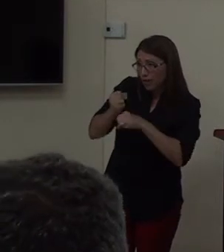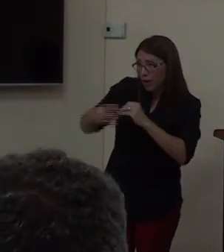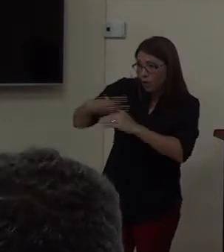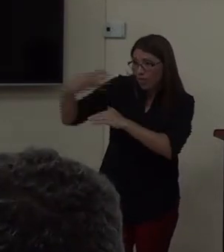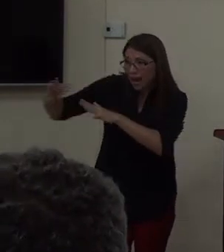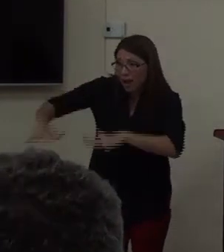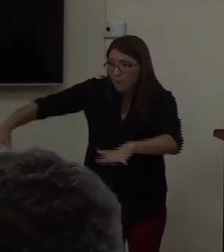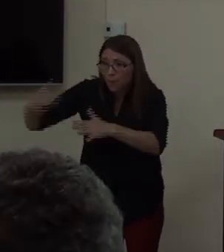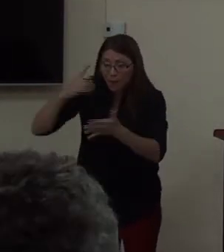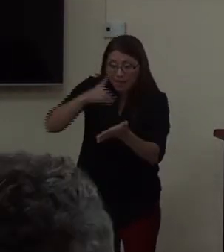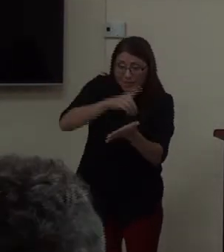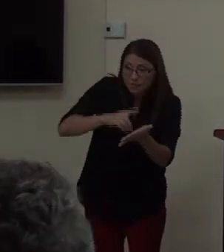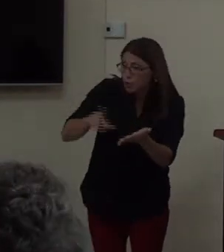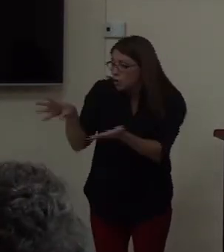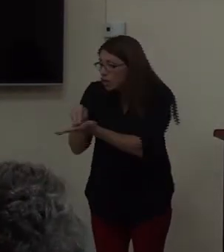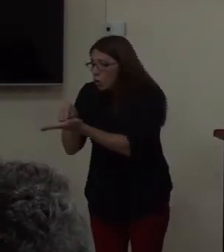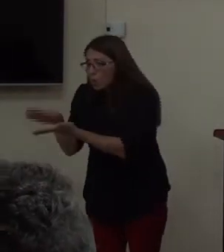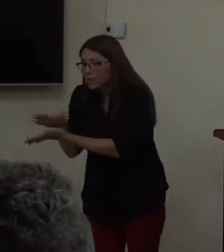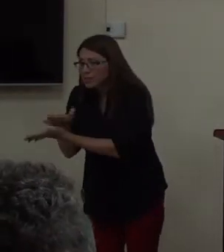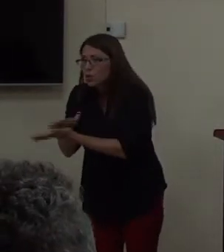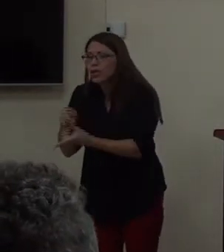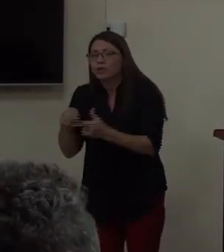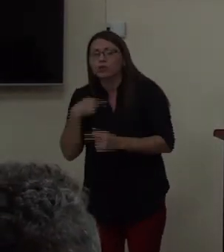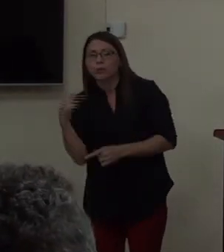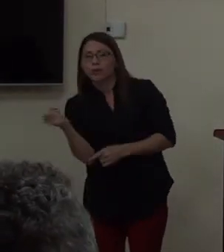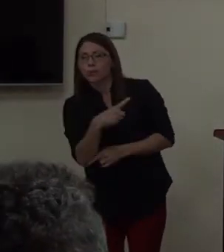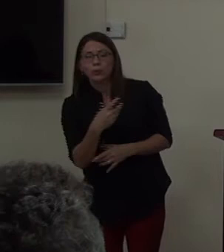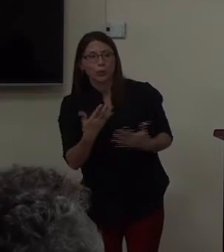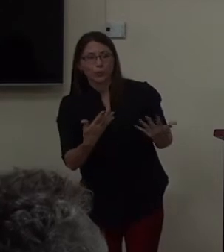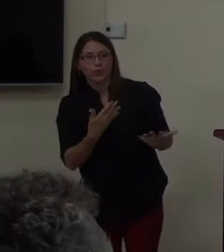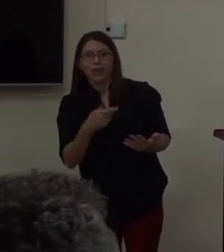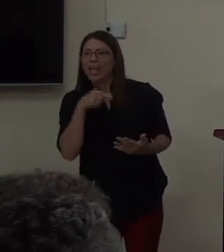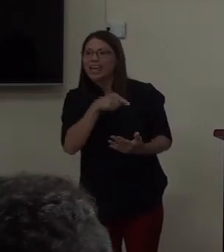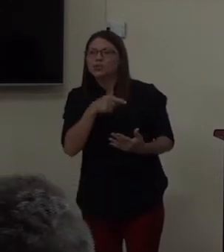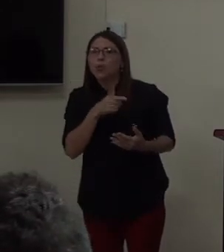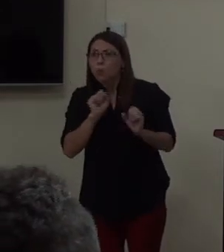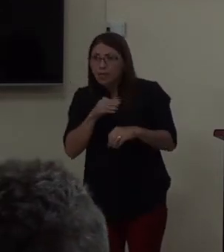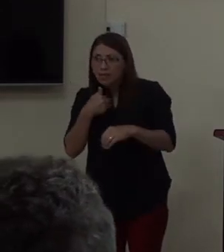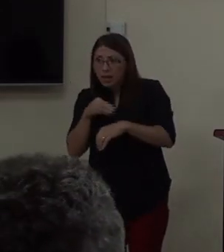la descripción y para la documentación. Entonces, mi pregunta es: ¿qué efecto podría tener sobre la revitalización?